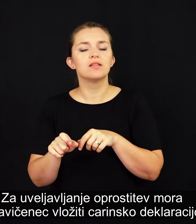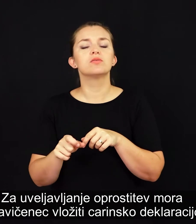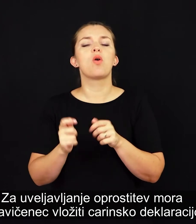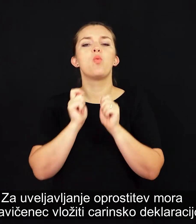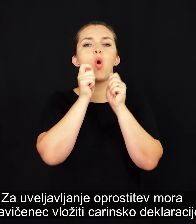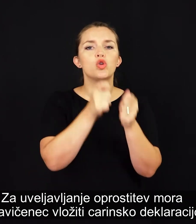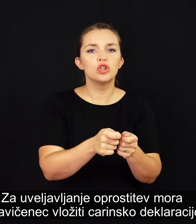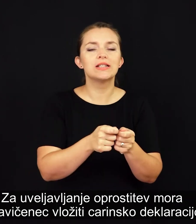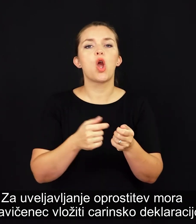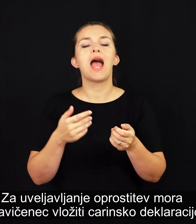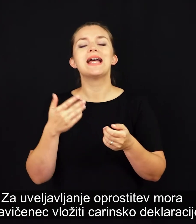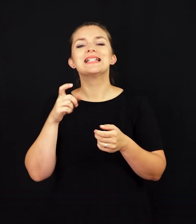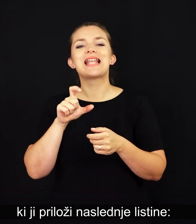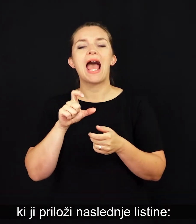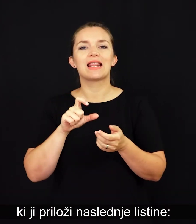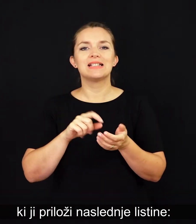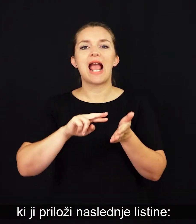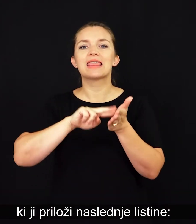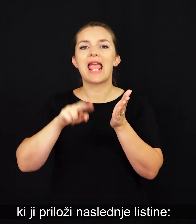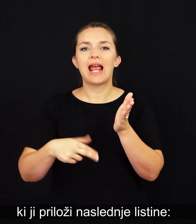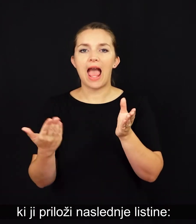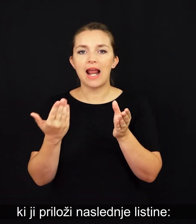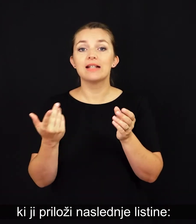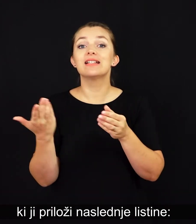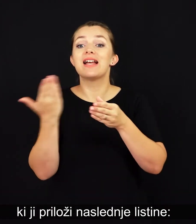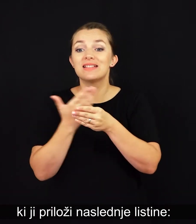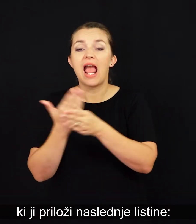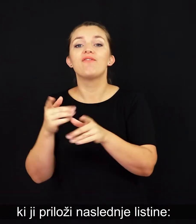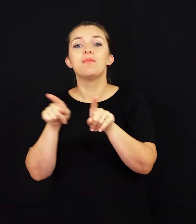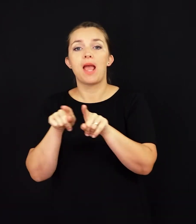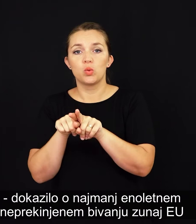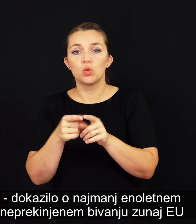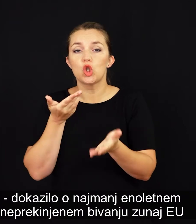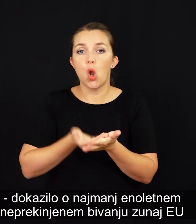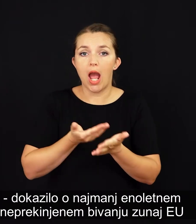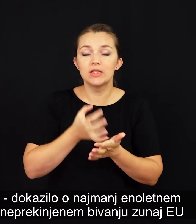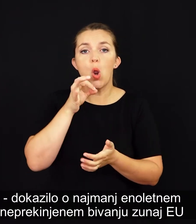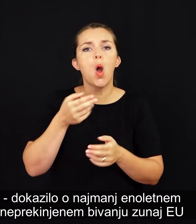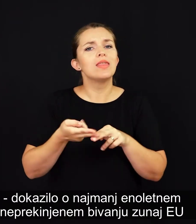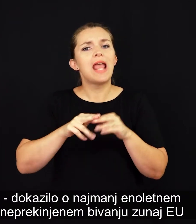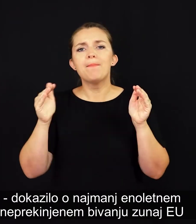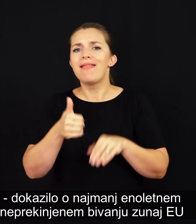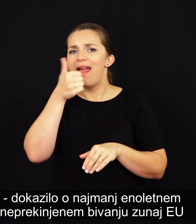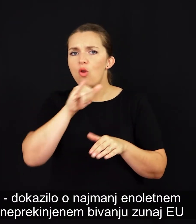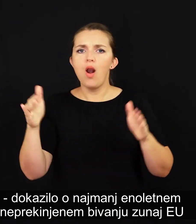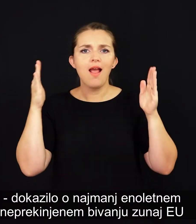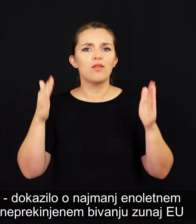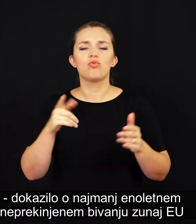carinsko deklaracijo, ki ji priloži naslednje listine. Dokazilo o najmanj enoletnem neprekinjenem